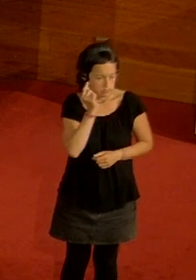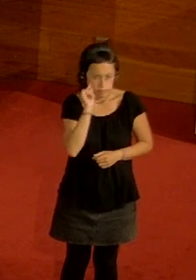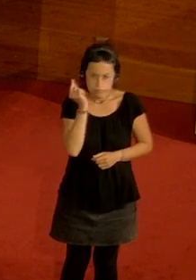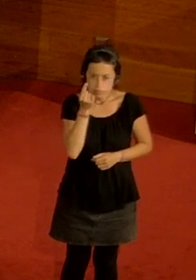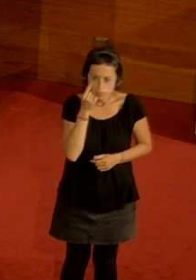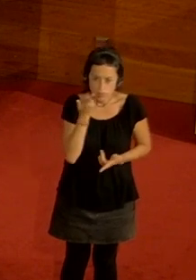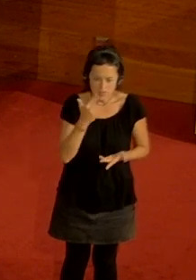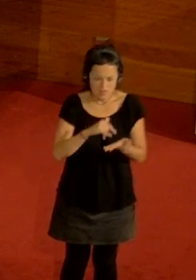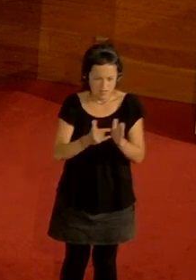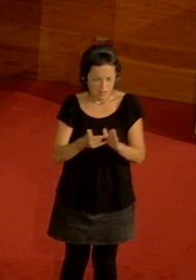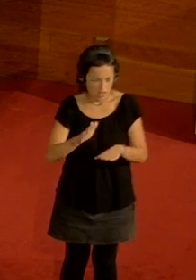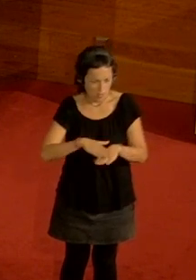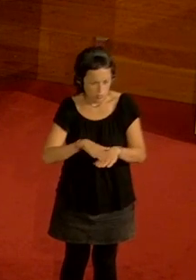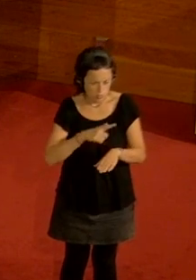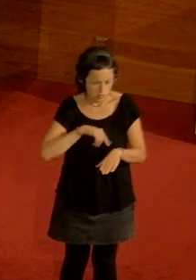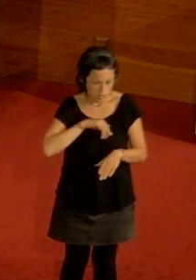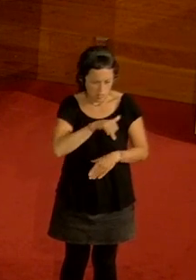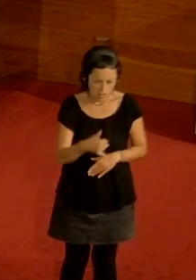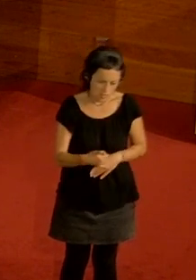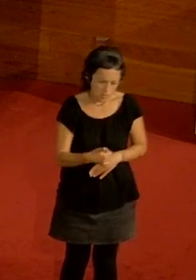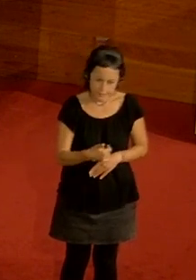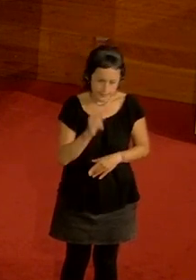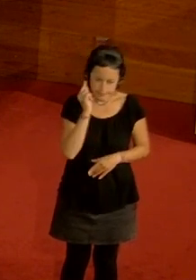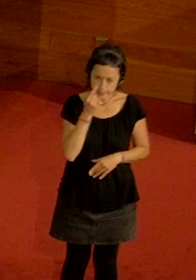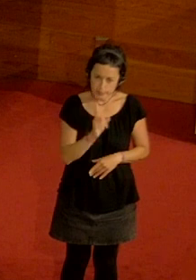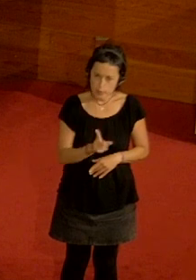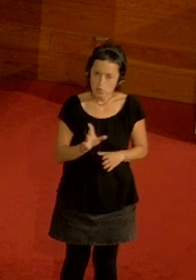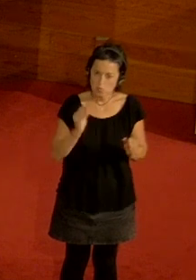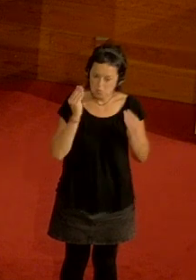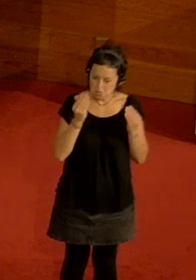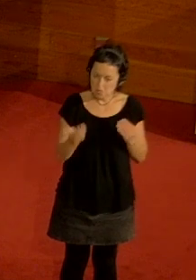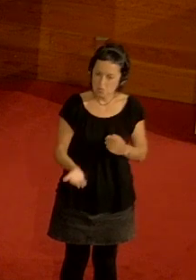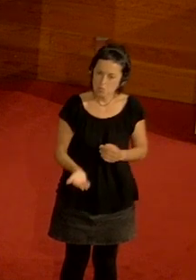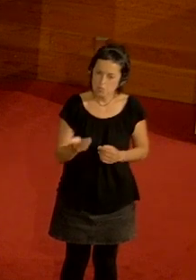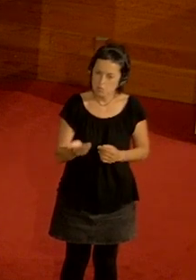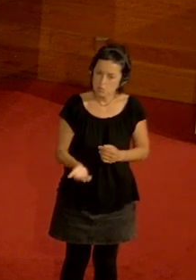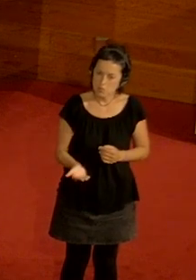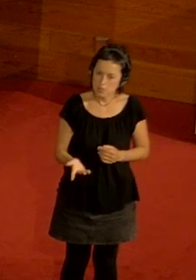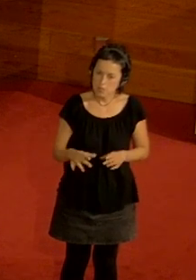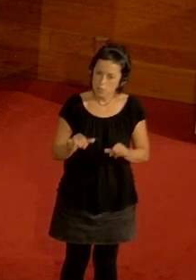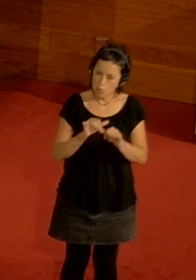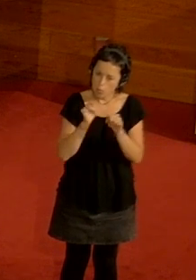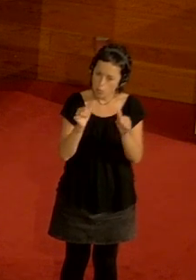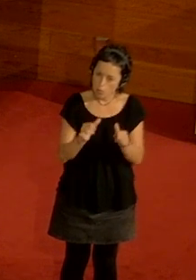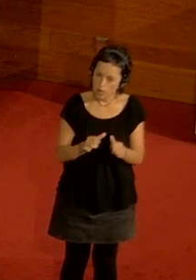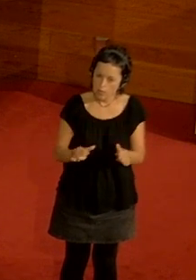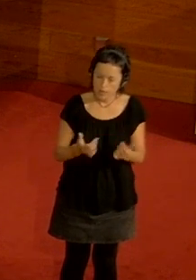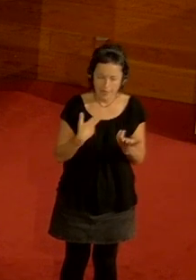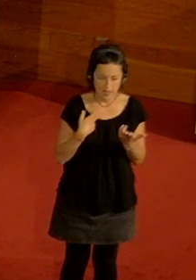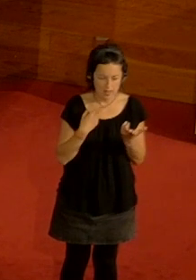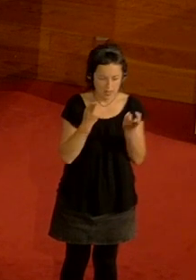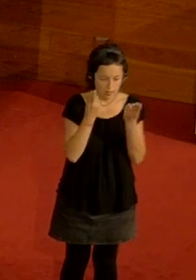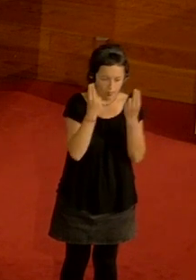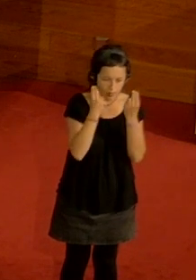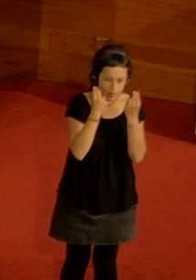las tecnologías y me parece importante no también como como una forma de salir de esa resignación